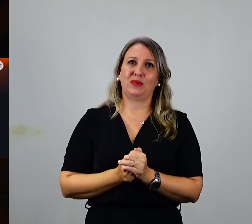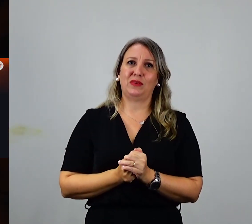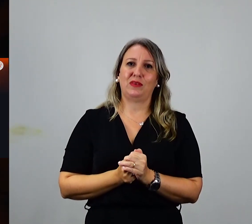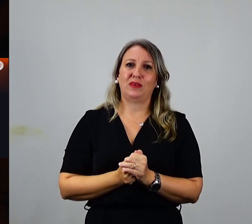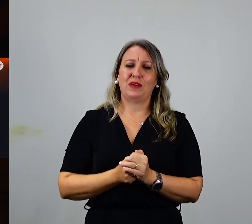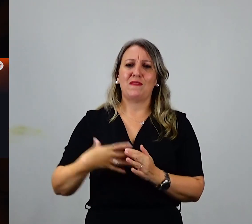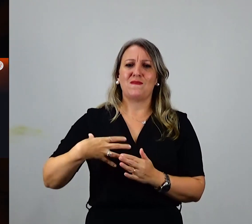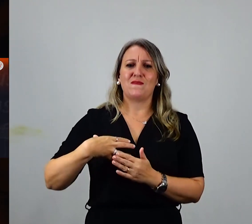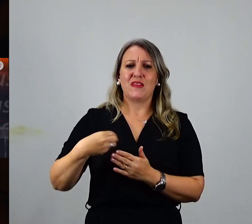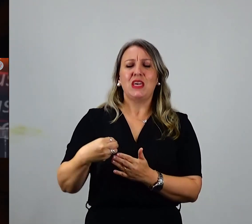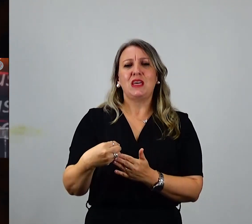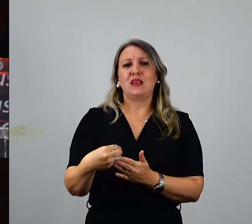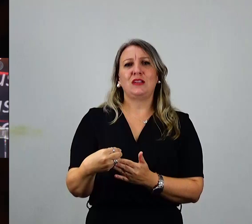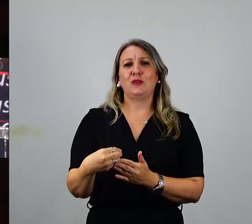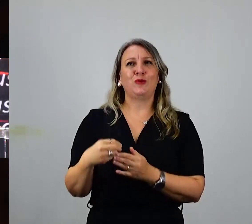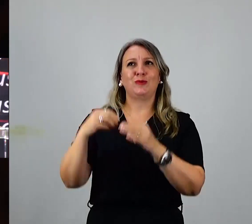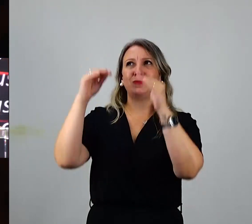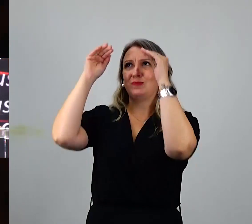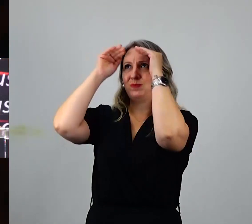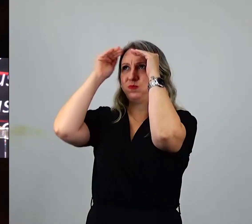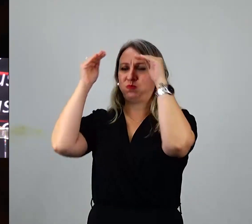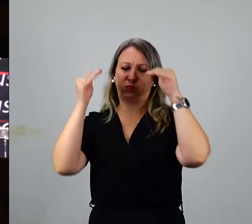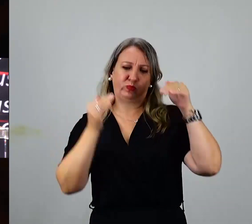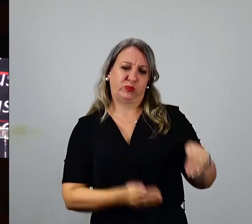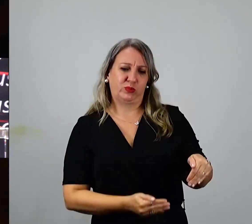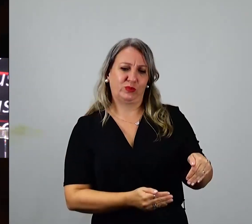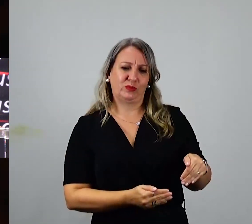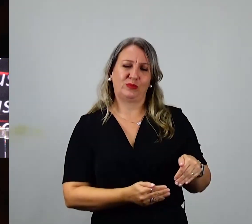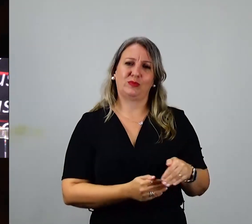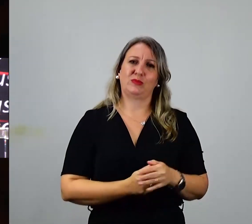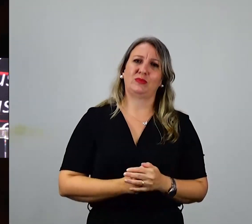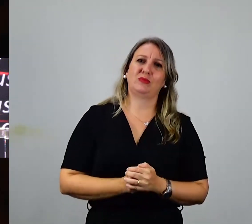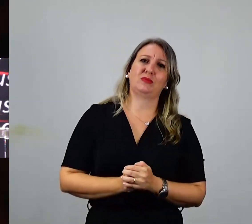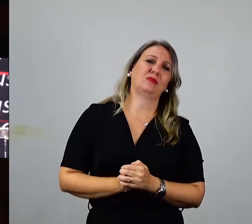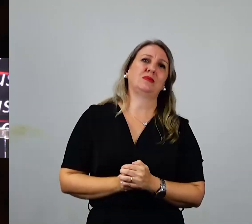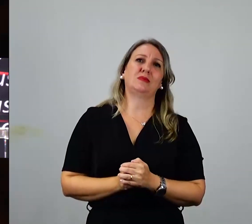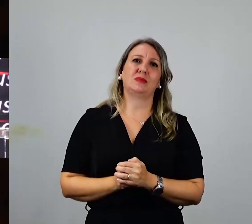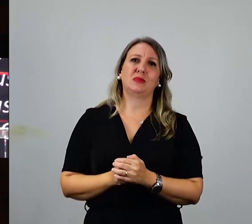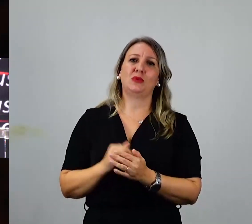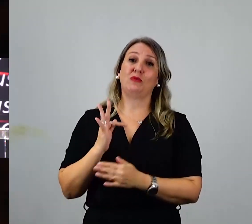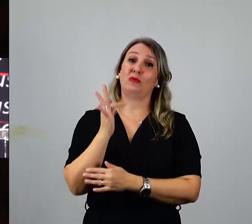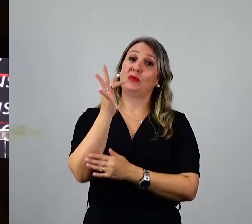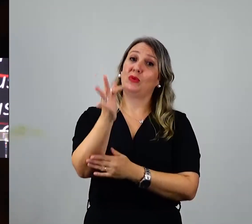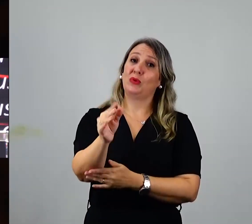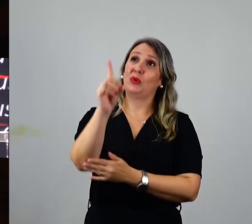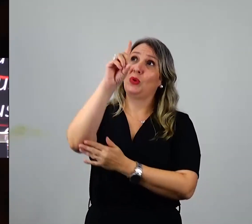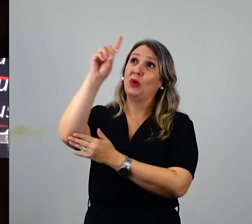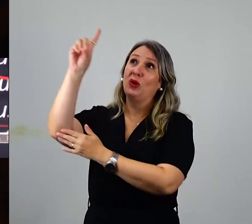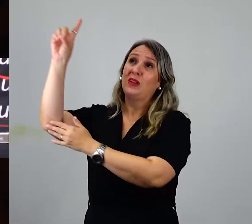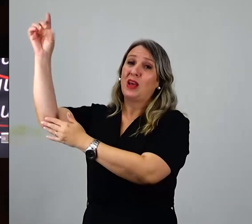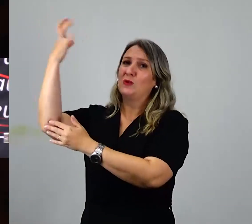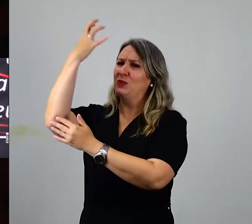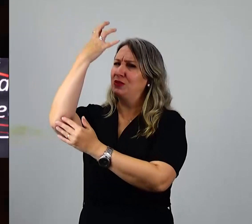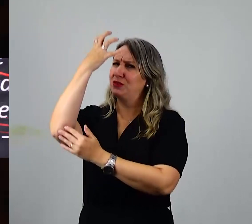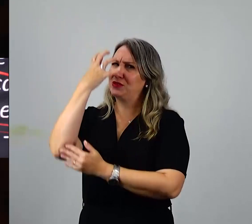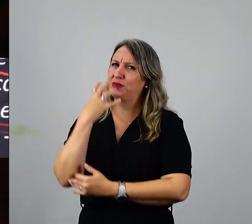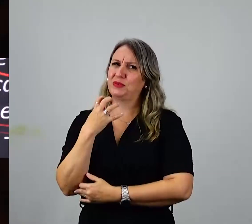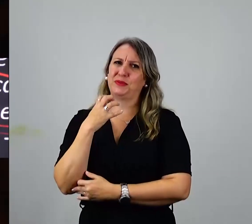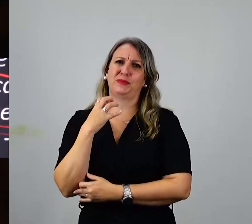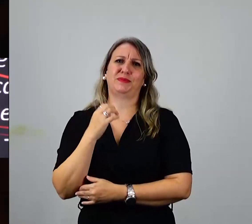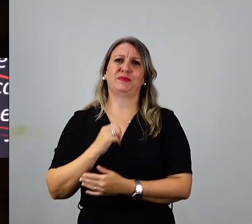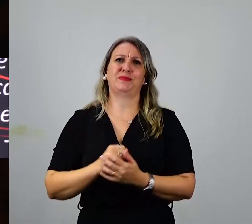filhos da desobediência buscam essas coisas. E um dia a ira de Deus vai vir sobre eles. Então agora eu pergunto